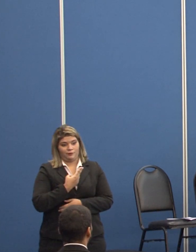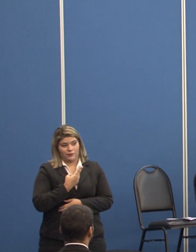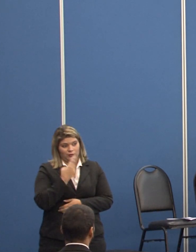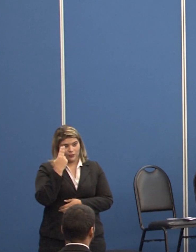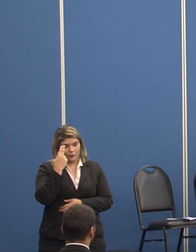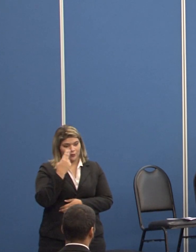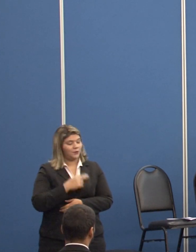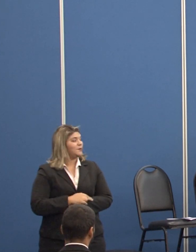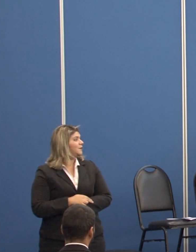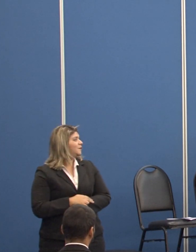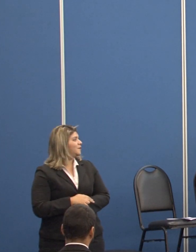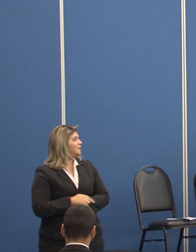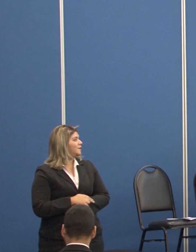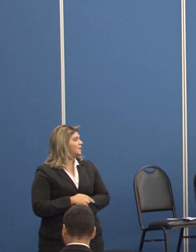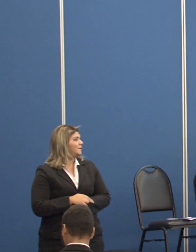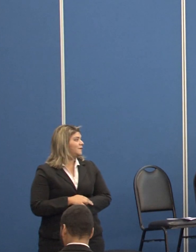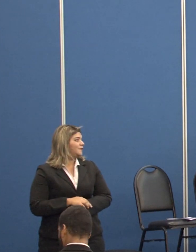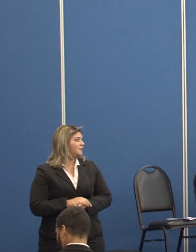é